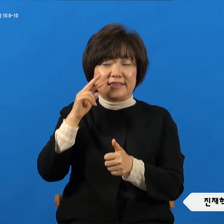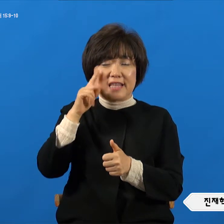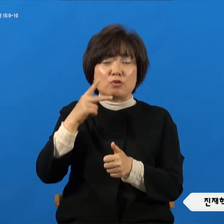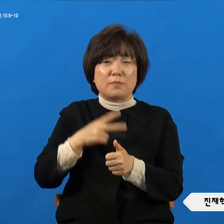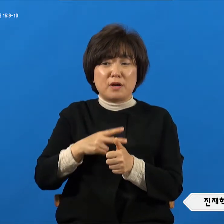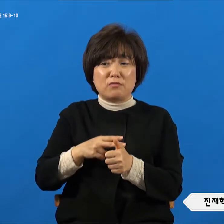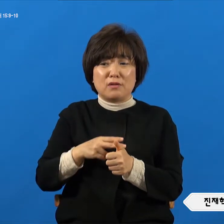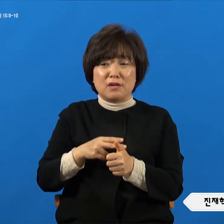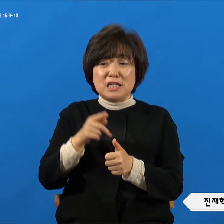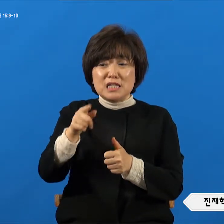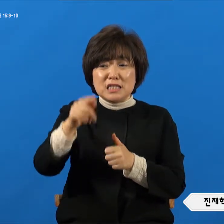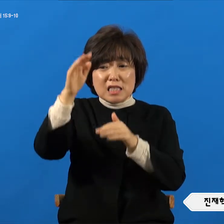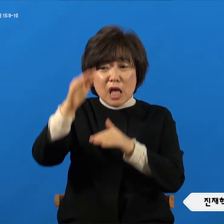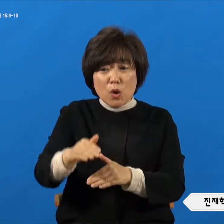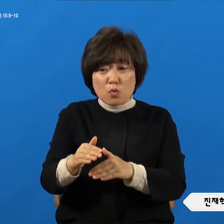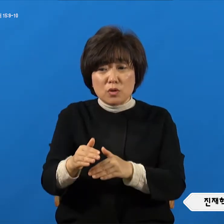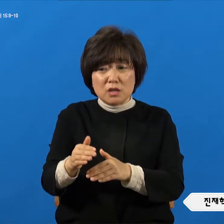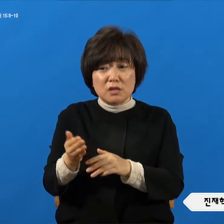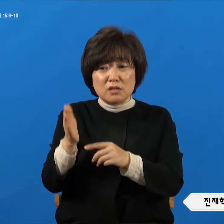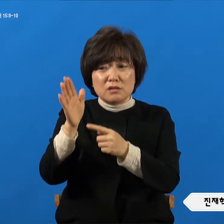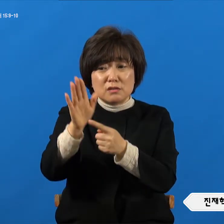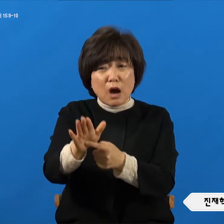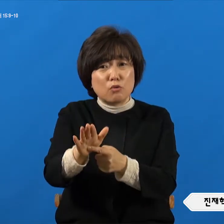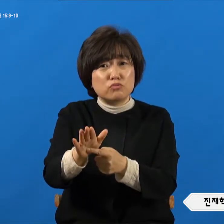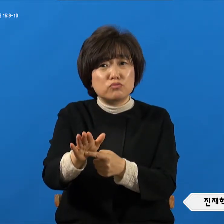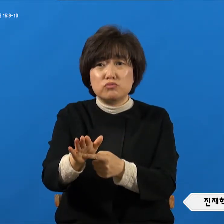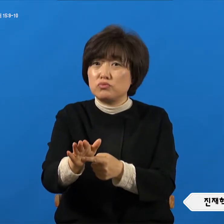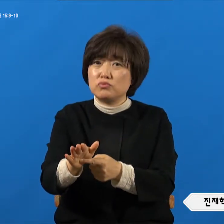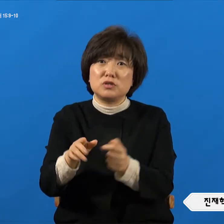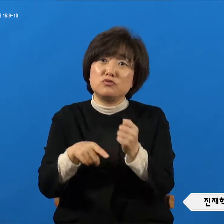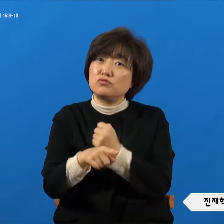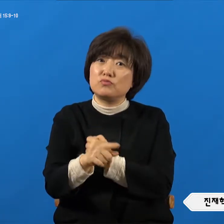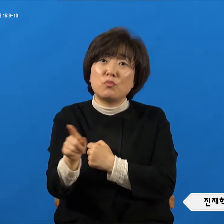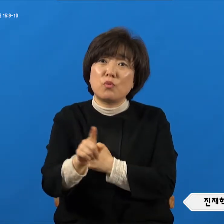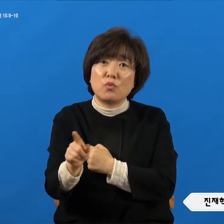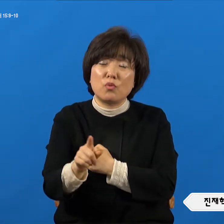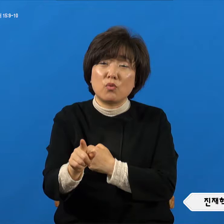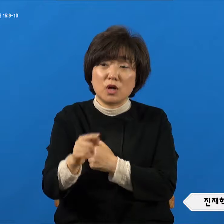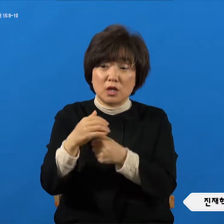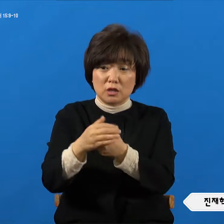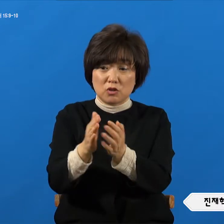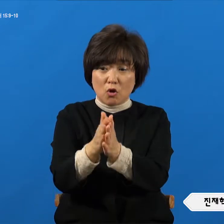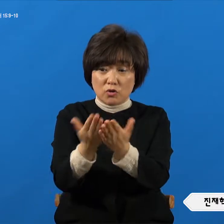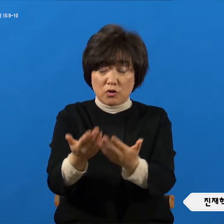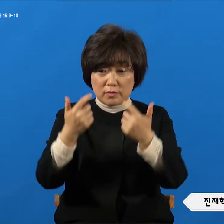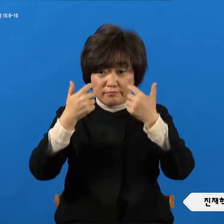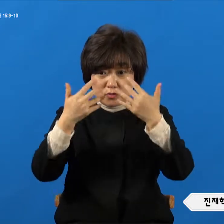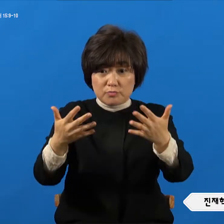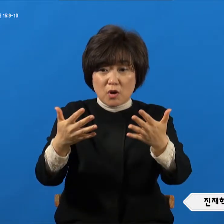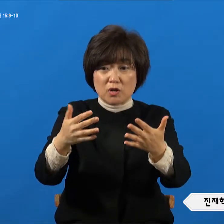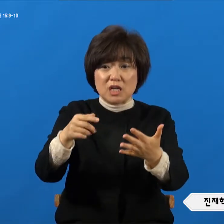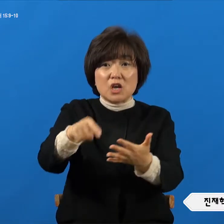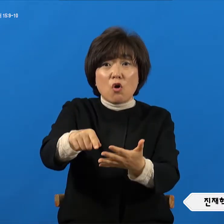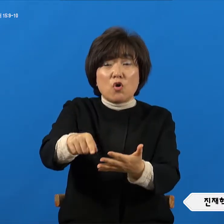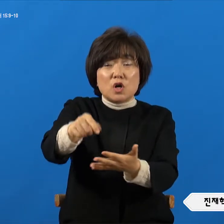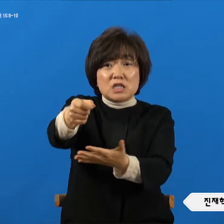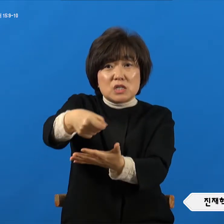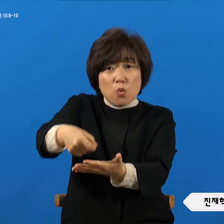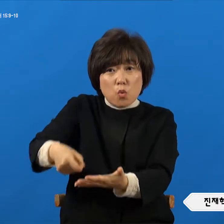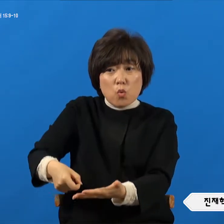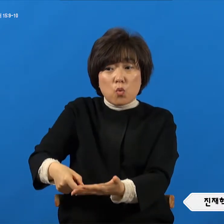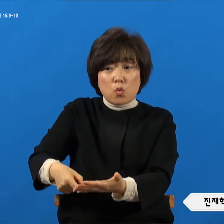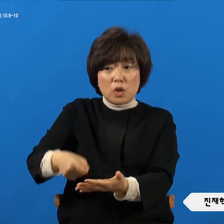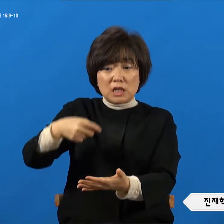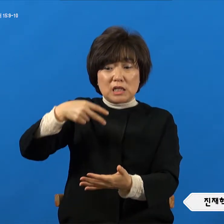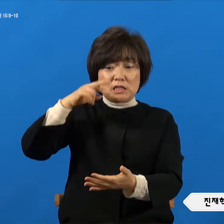될는지 모릅니다. 그런데 이렇게 적은 부분이지만 이렇게 성경이 강하게 강조하고 사울의 이름을